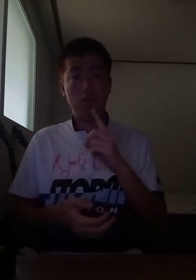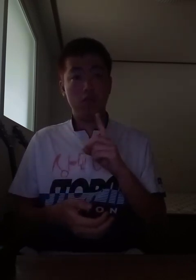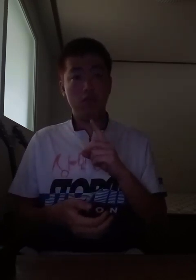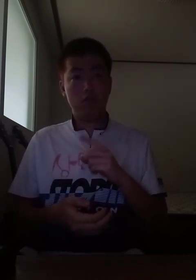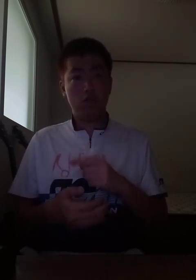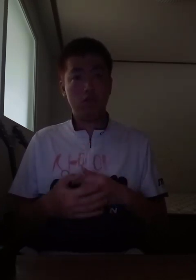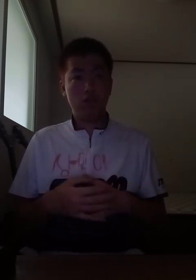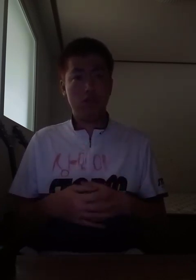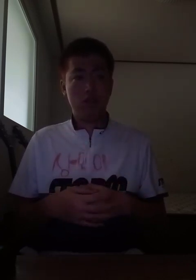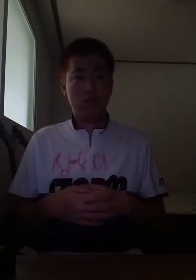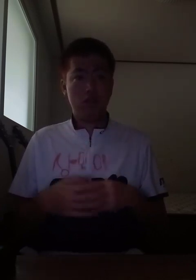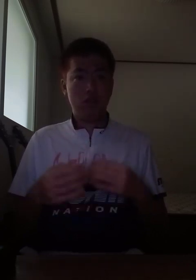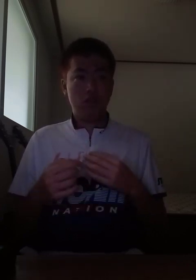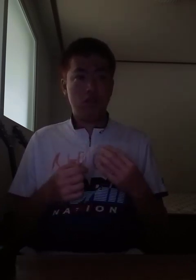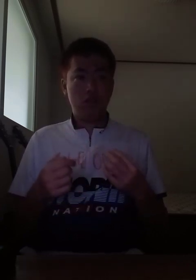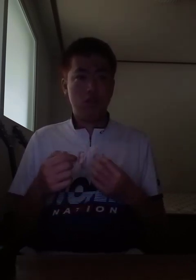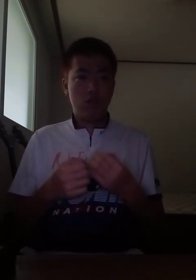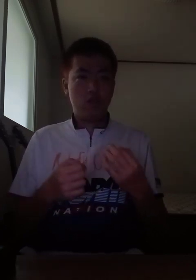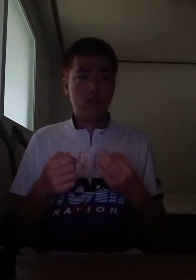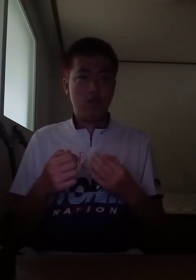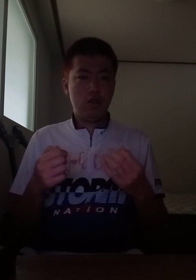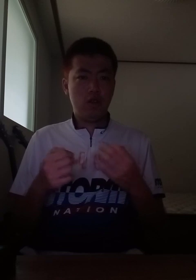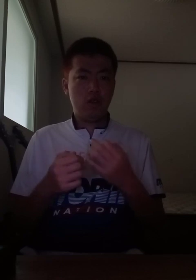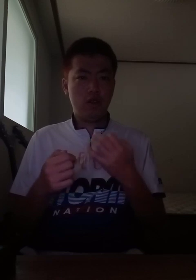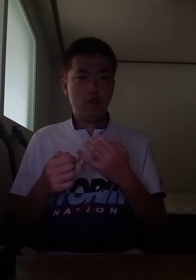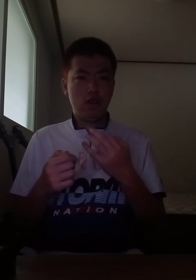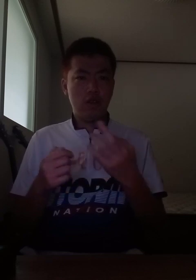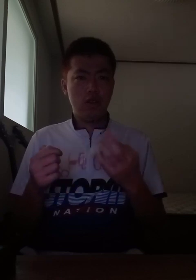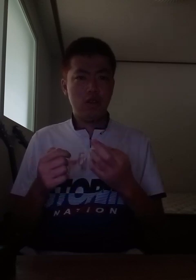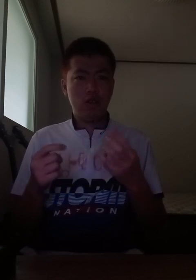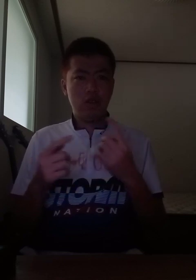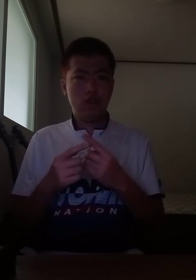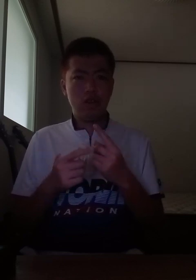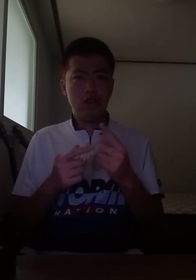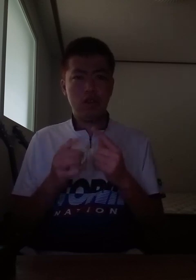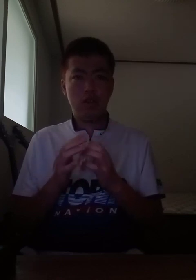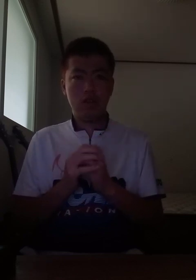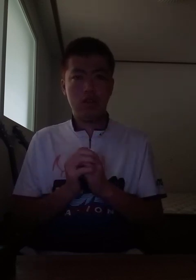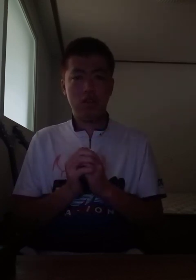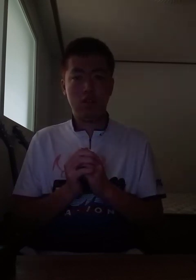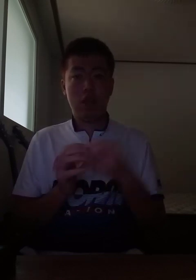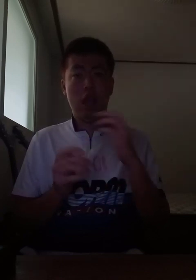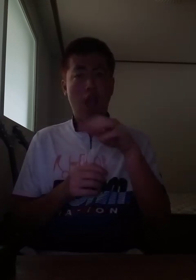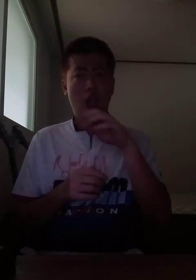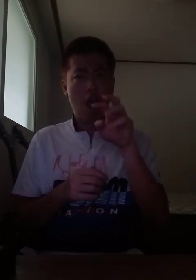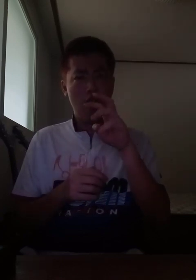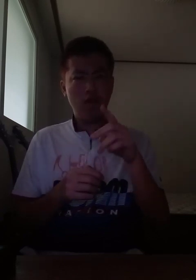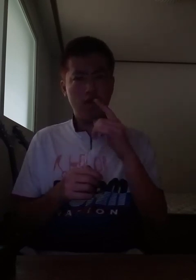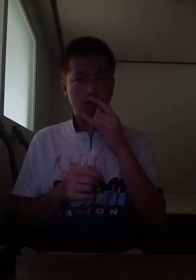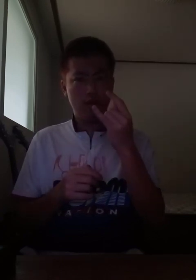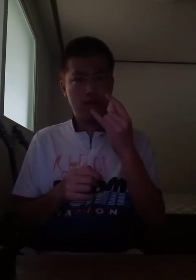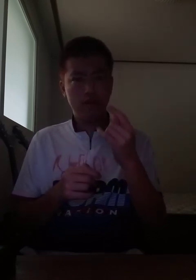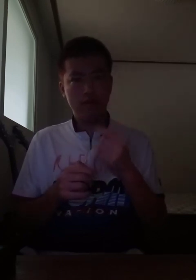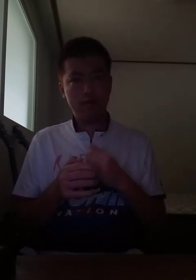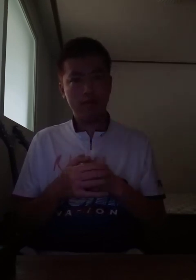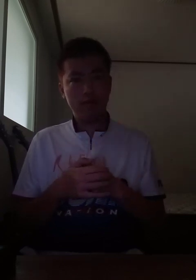이것도 몇십 년 됐어. 5번 당했다던데. 한소금 물은 다. 아무런 표시가 없는 것도 있습니다. 뭐